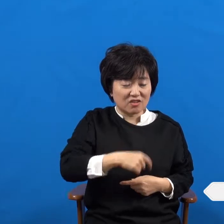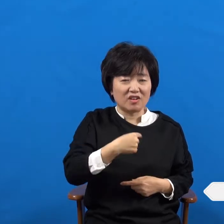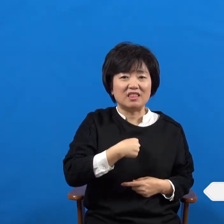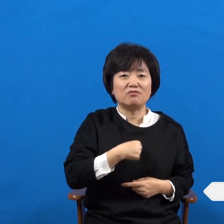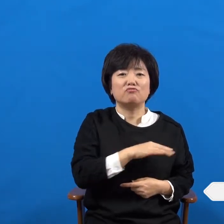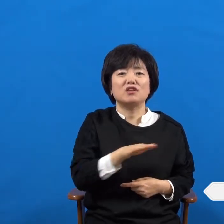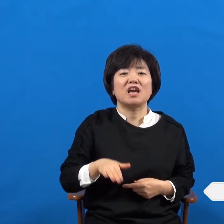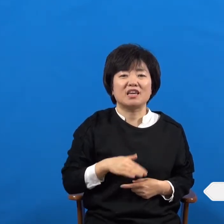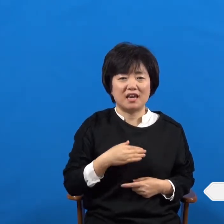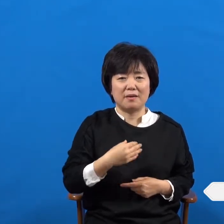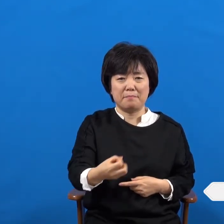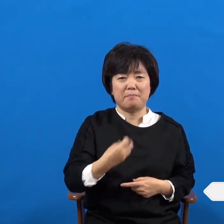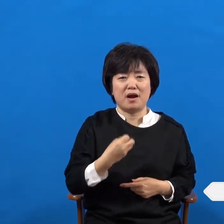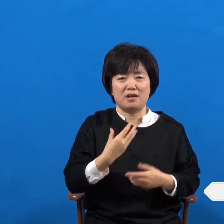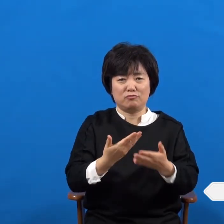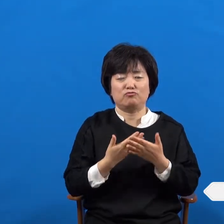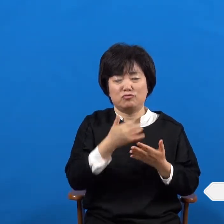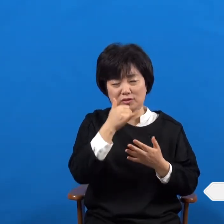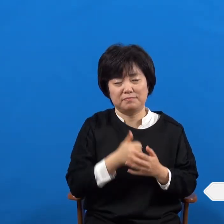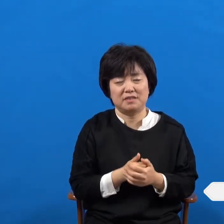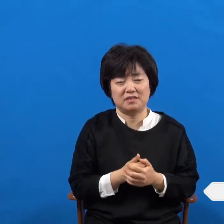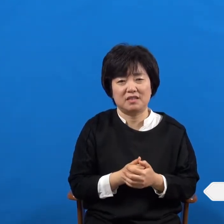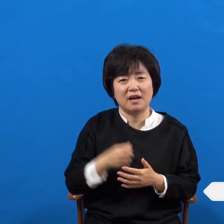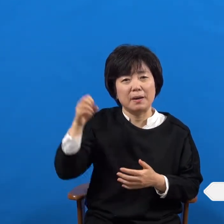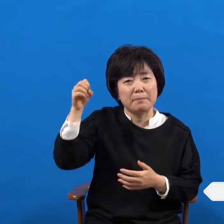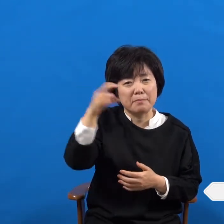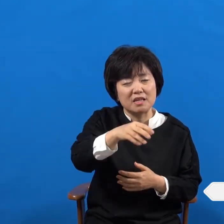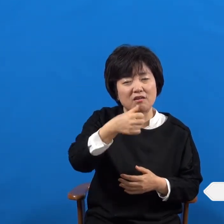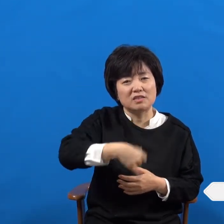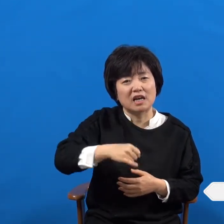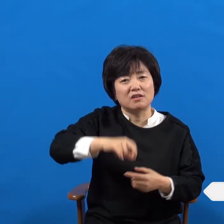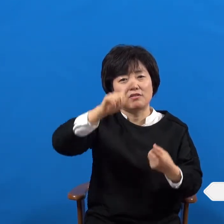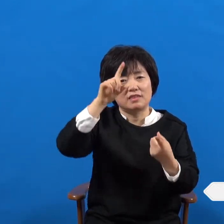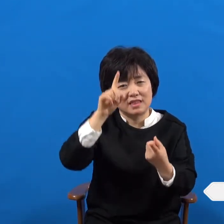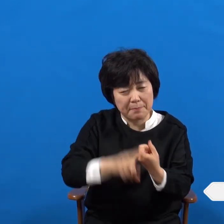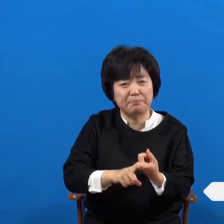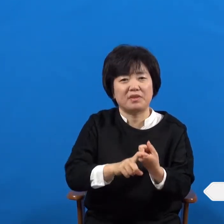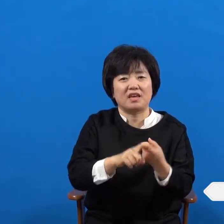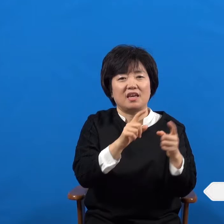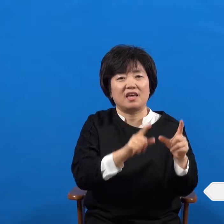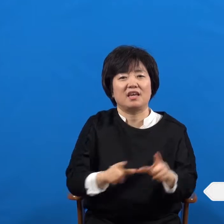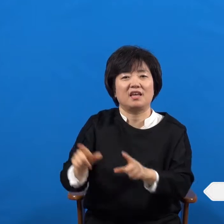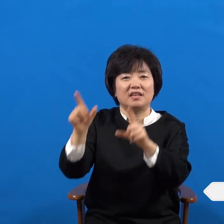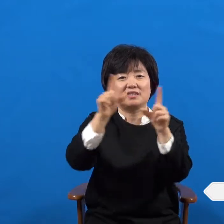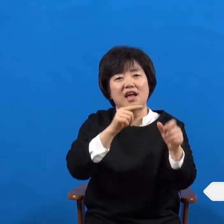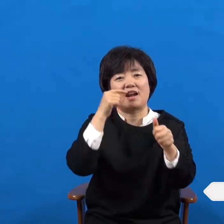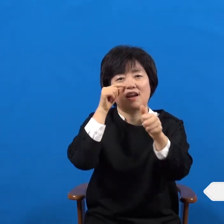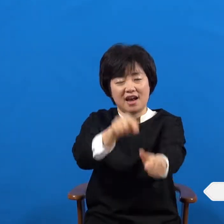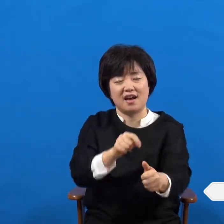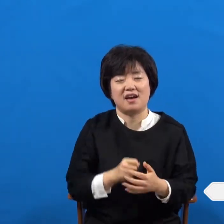있습니다. 빛의 자녀답게 살아라.